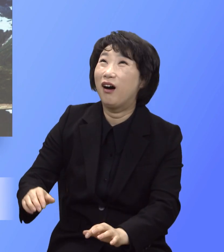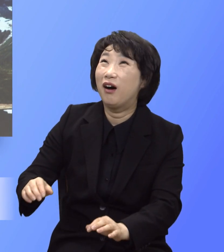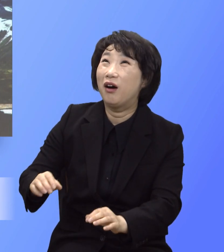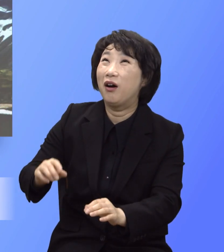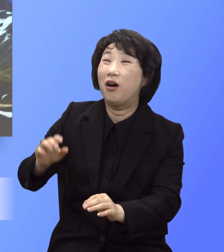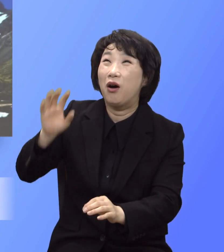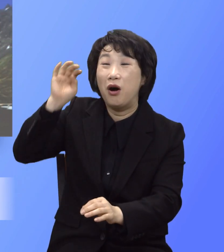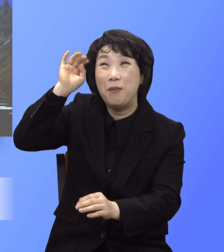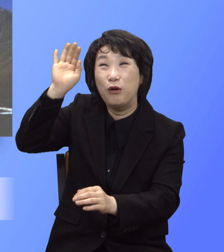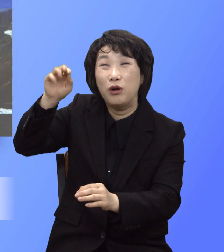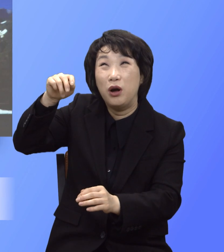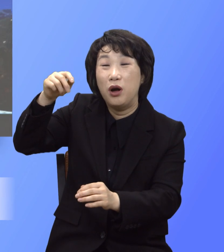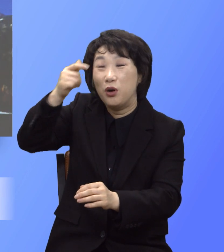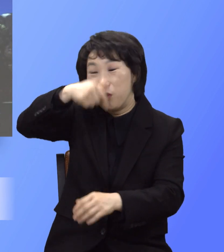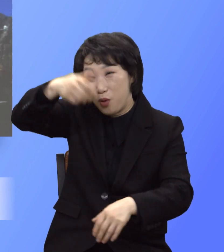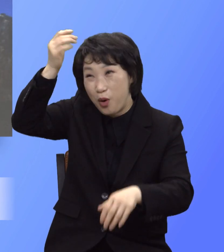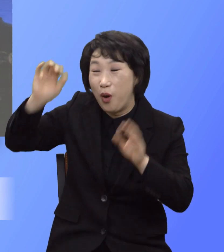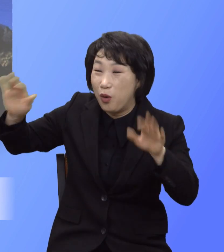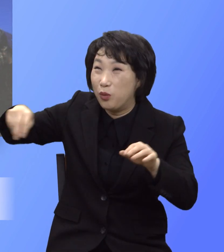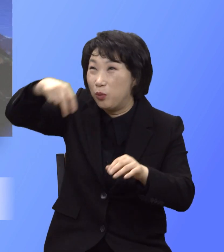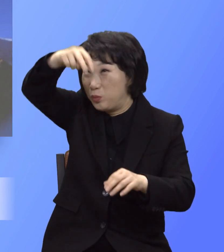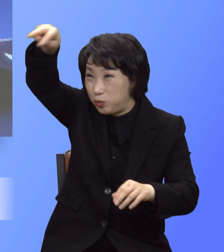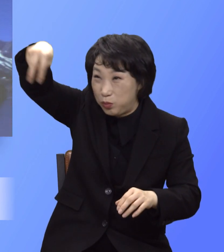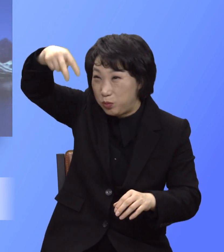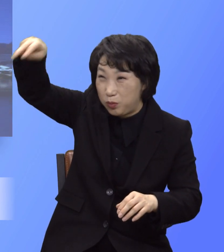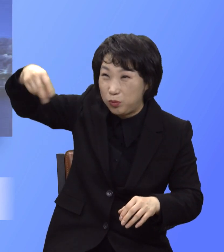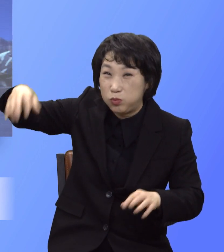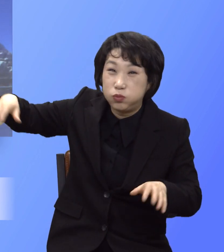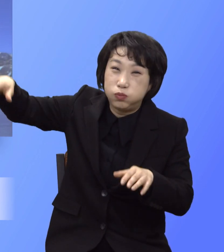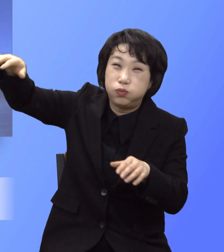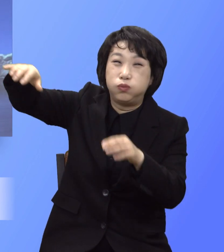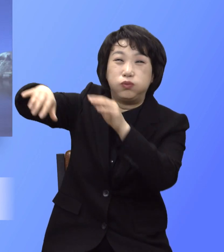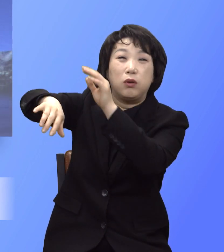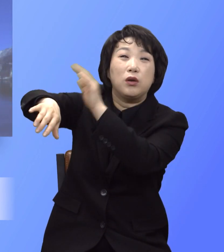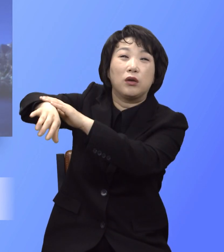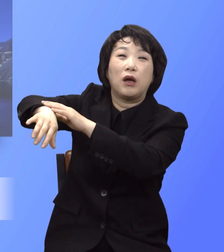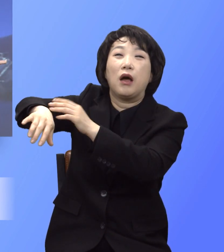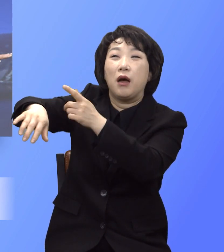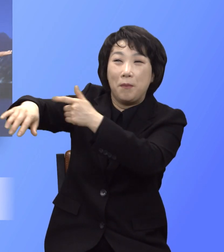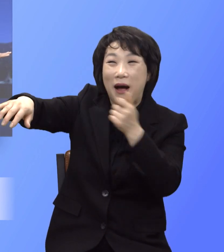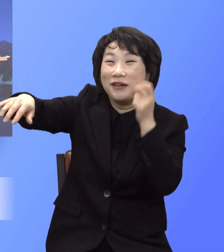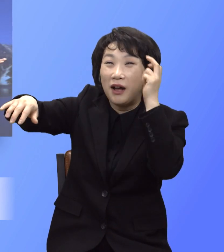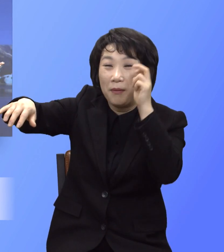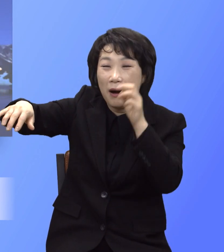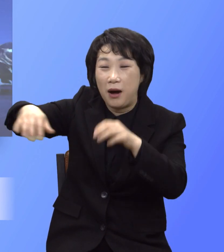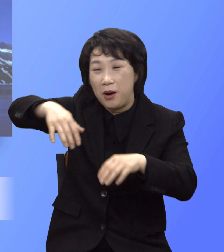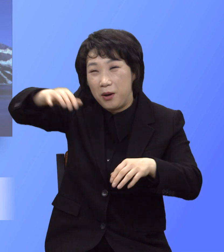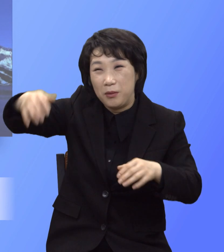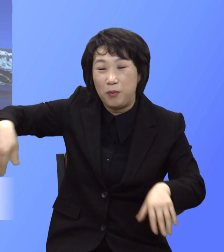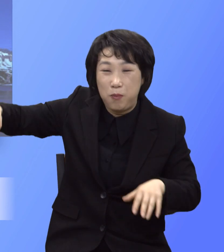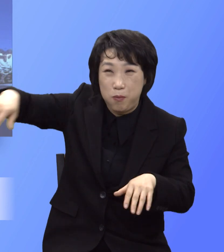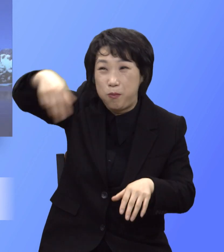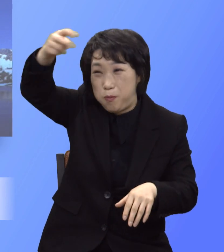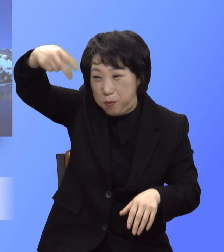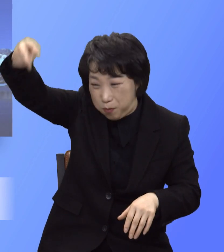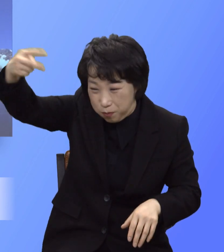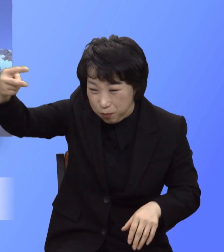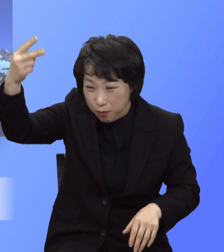꽁이 빙 돌아요. 날개 축시가 맞았나 봅니다. 빙 돌더니